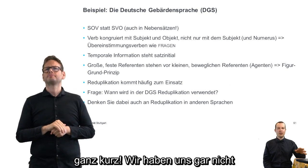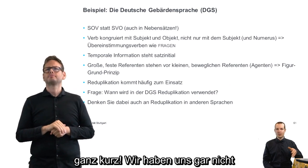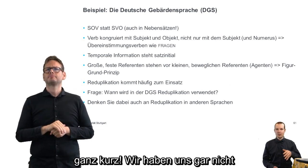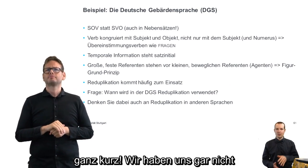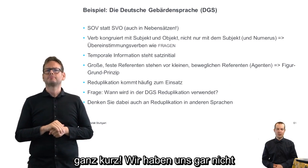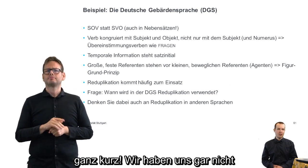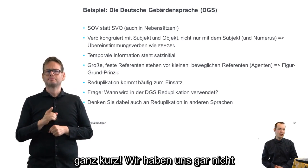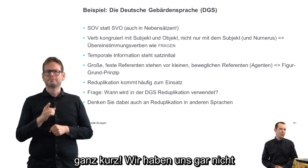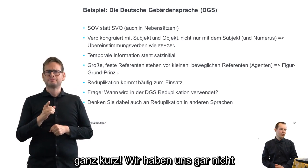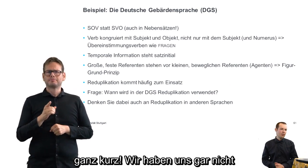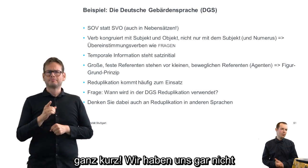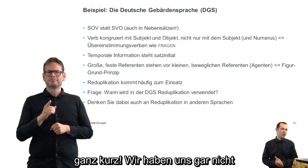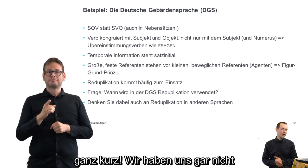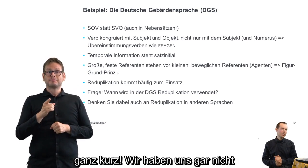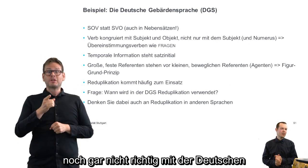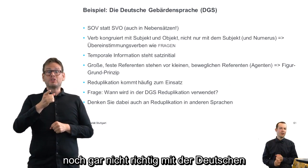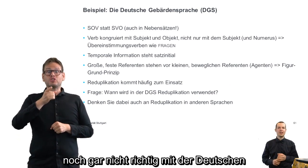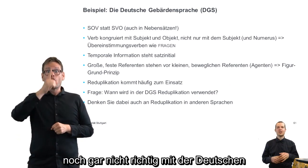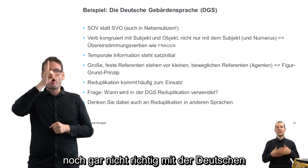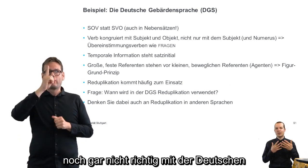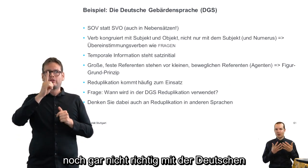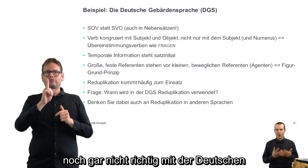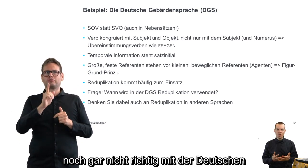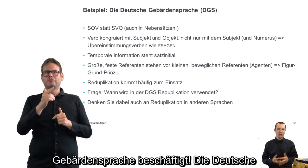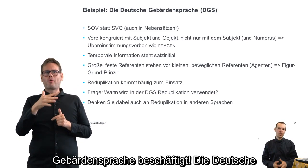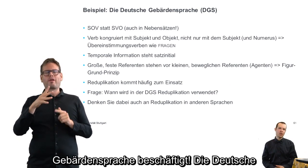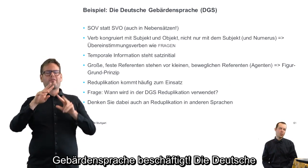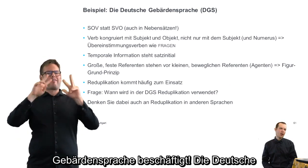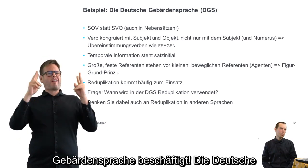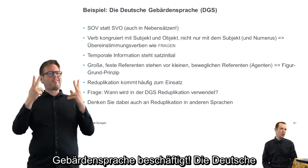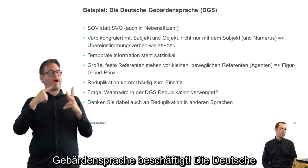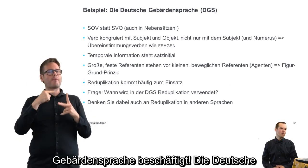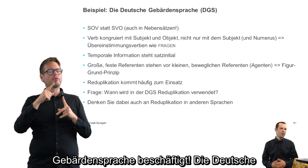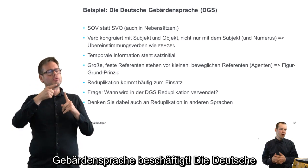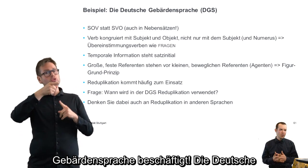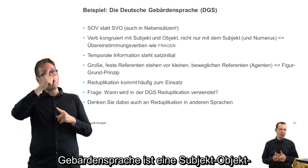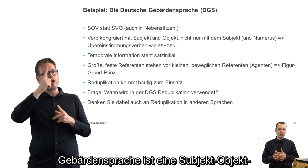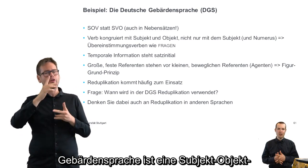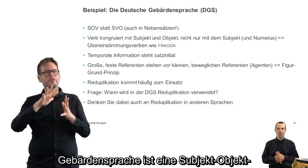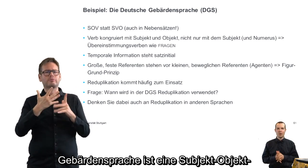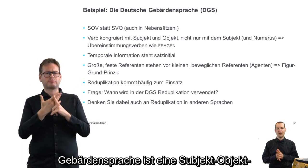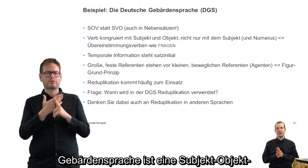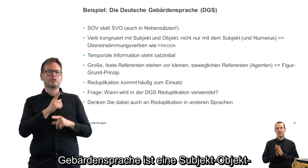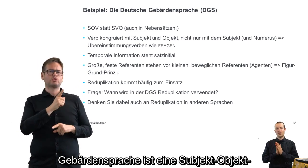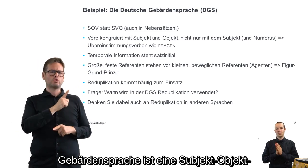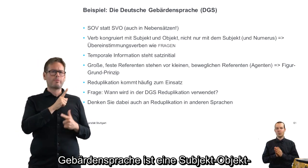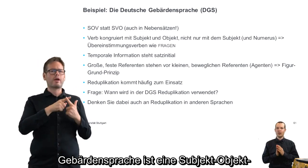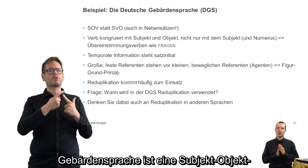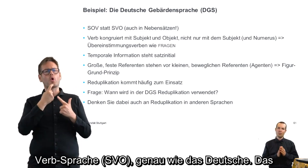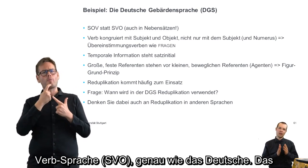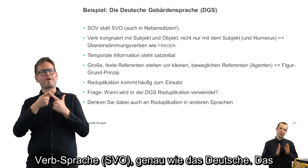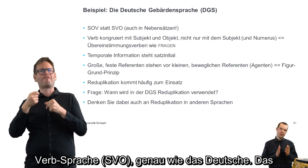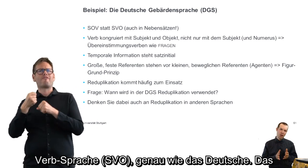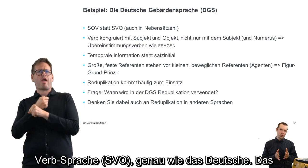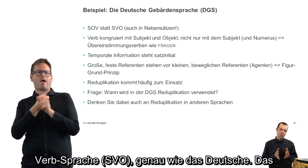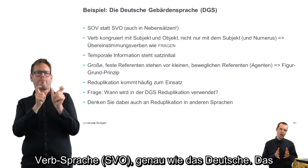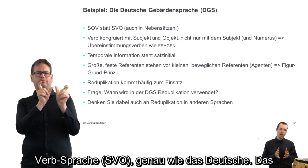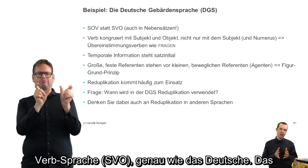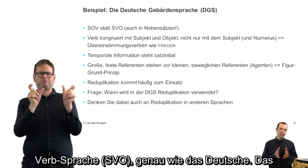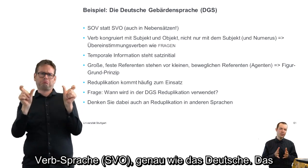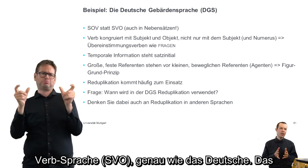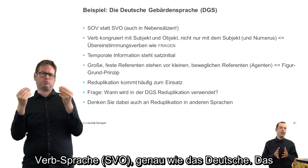aber noch ein ganz kurz wir haben uns noch gar nicht richtig mit der deutschen Gebärdensprache beschäftigt die deutsche Gebärdensprache ist eine Subjektobjekt